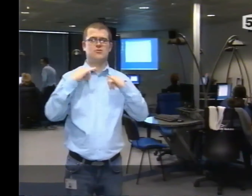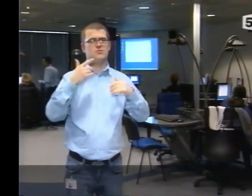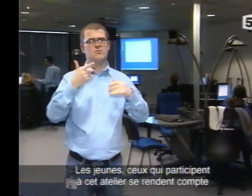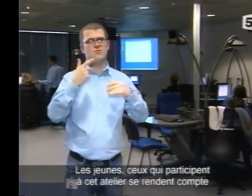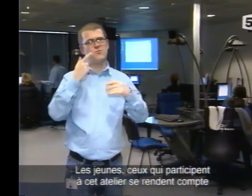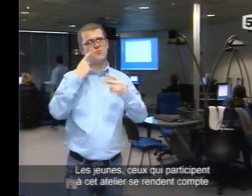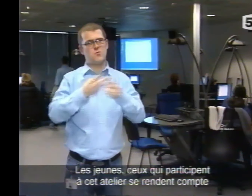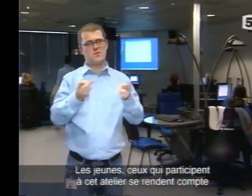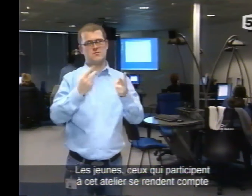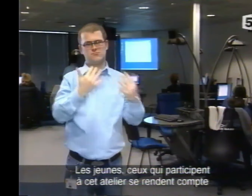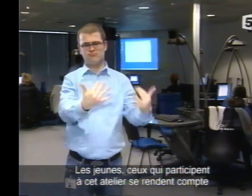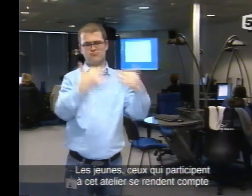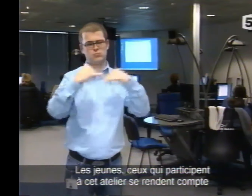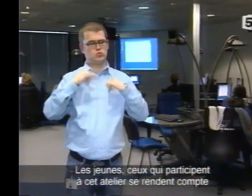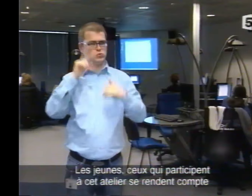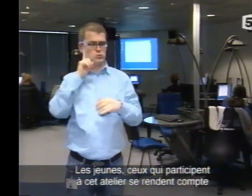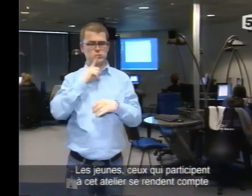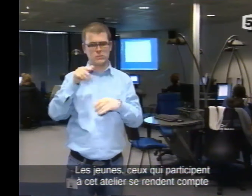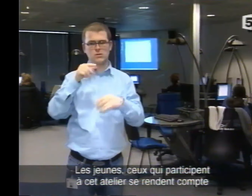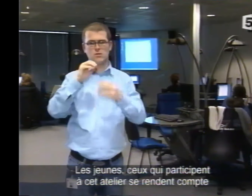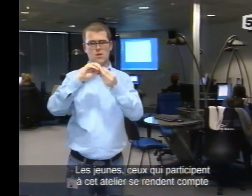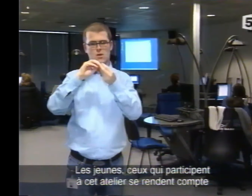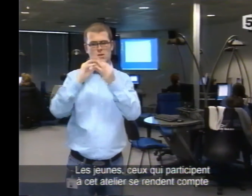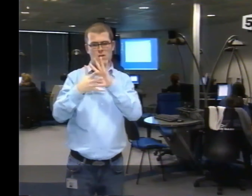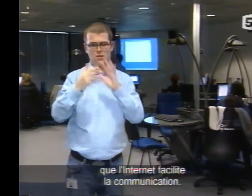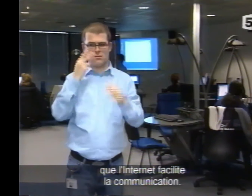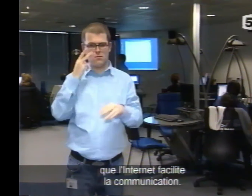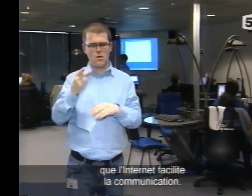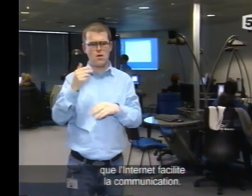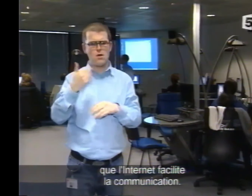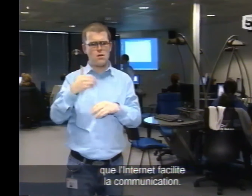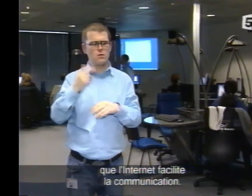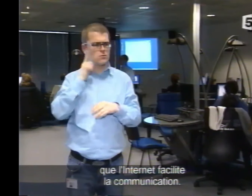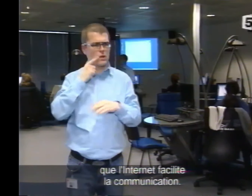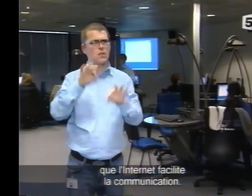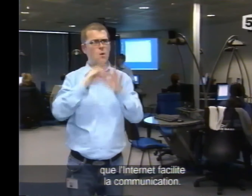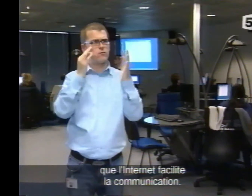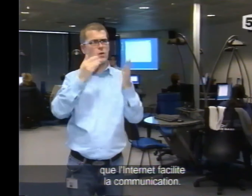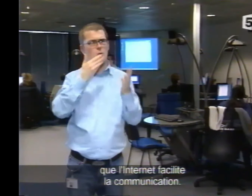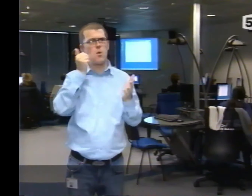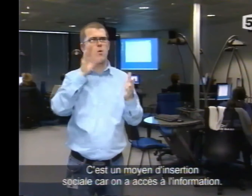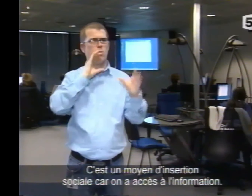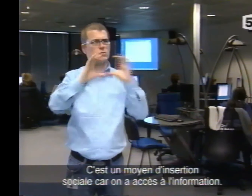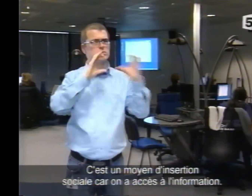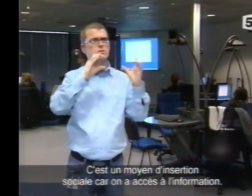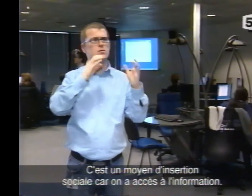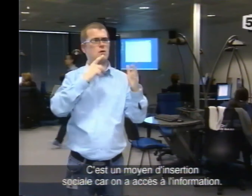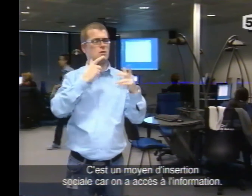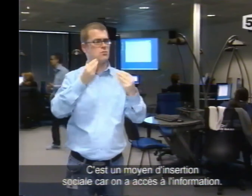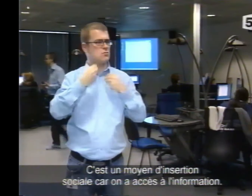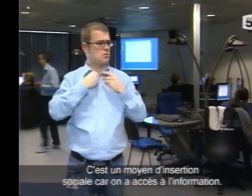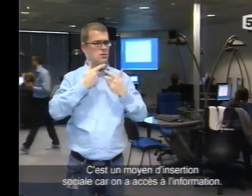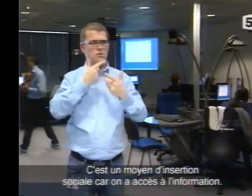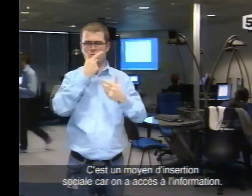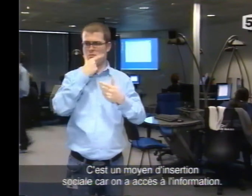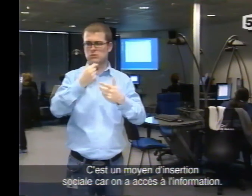Les jeunes et tous ceux qui participent à cet atelier se rendent compte que l'Internet facilite la communication. C'est un moyen d'insertion sociale parce qu'on a accès